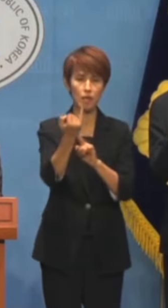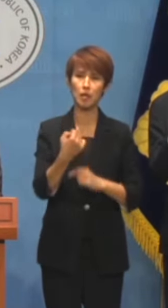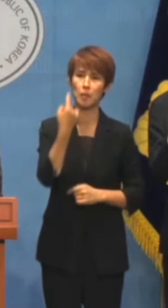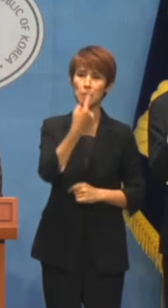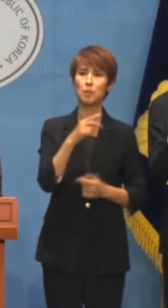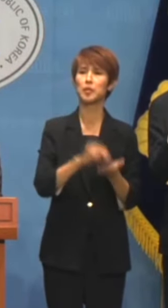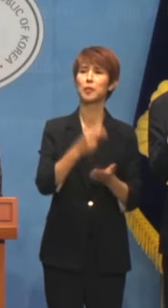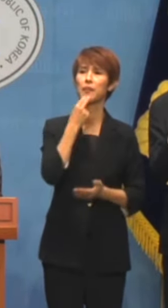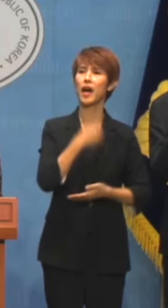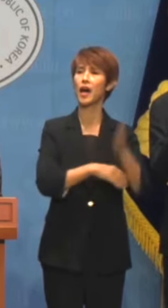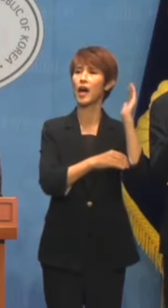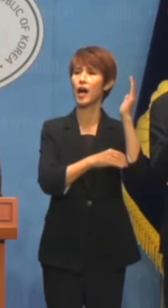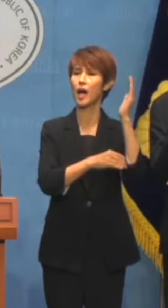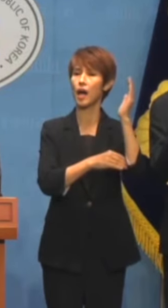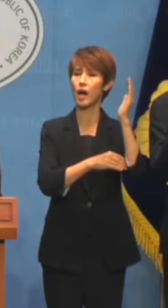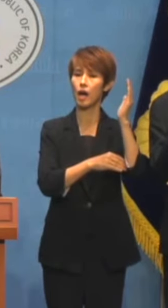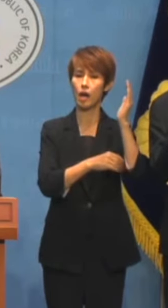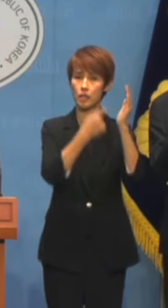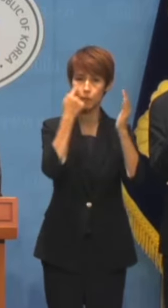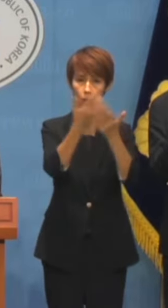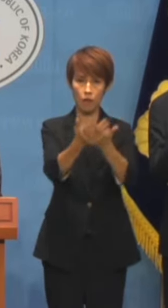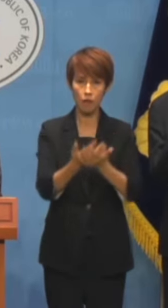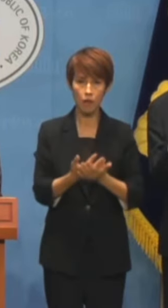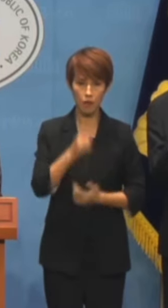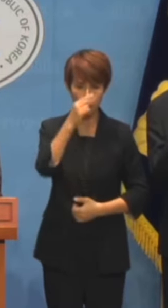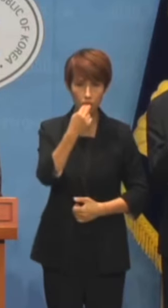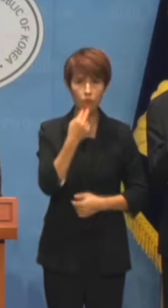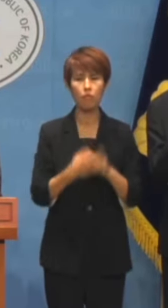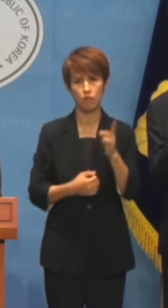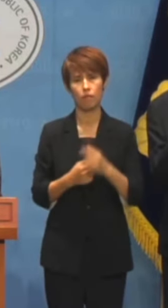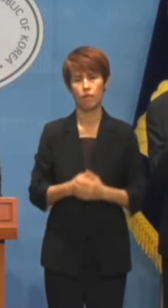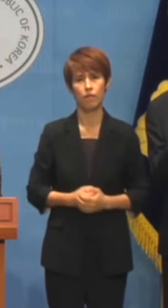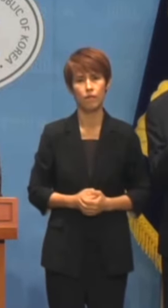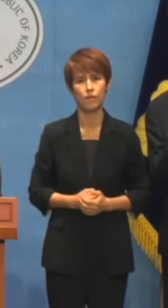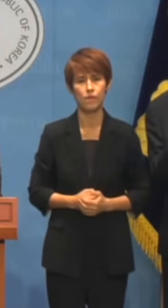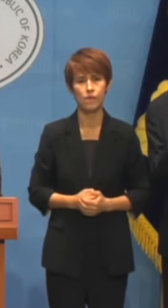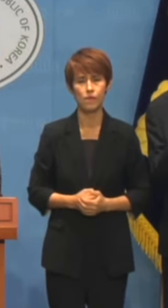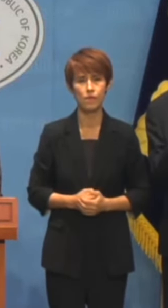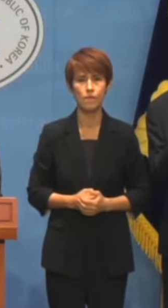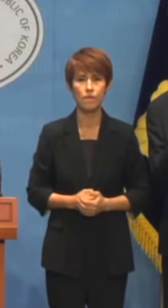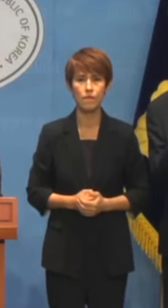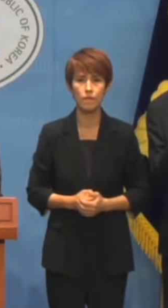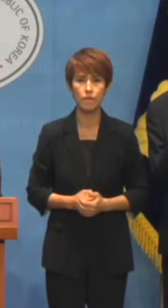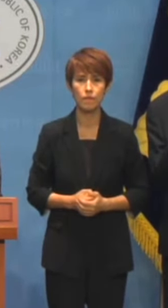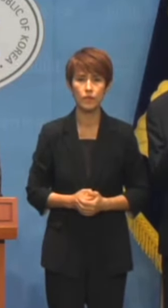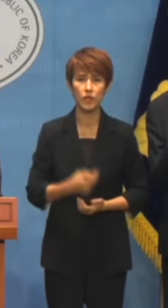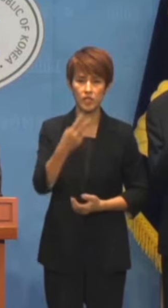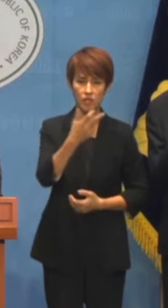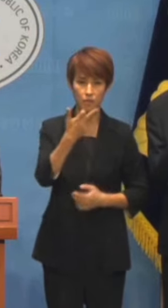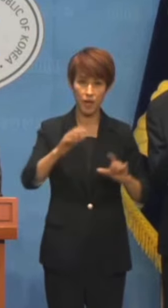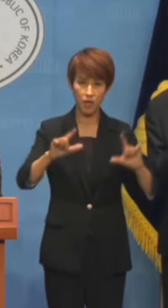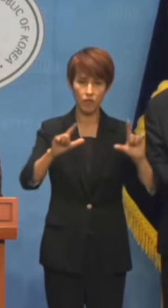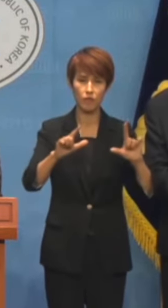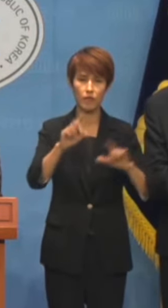말로만 문제없음을 주장했을 뿐 증빙 자료는 일절 제출하지 않았다. 또한 2018년